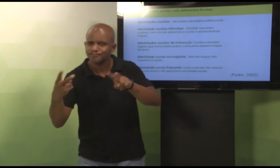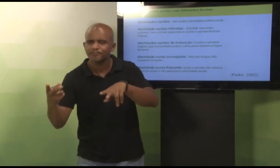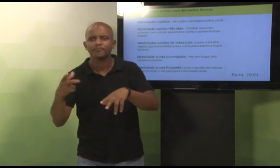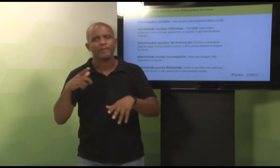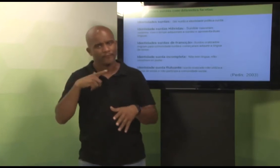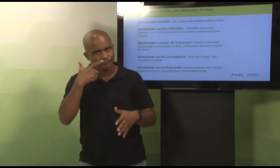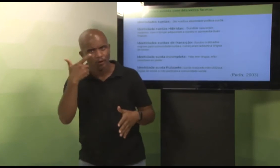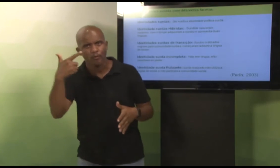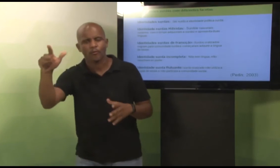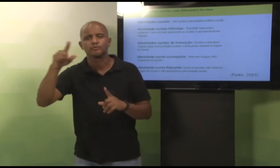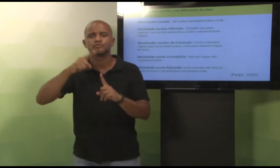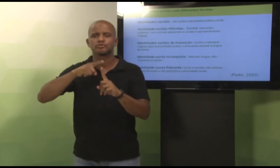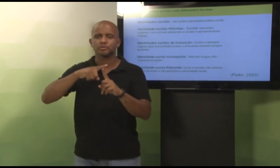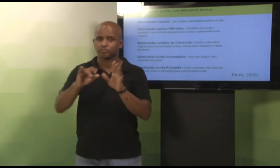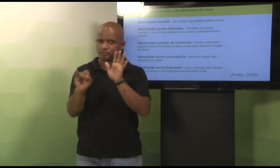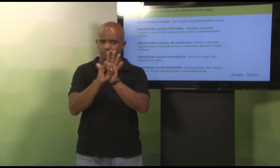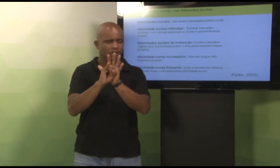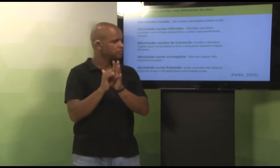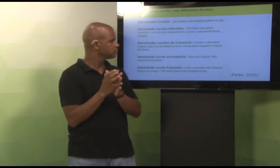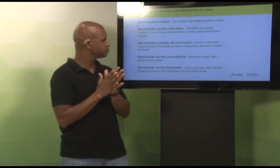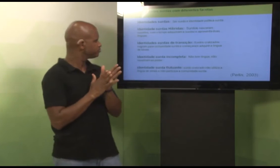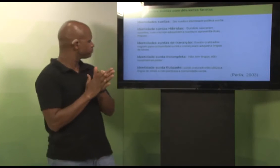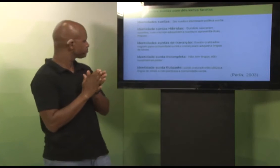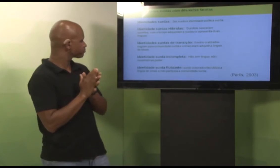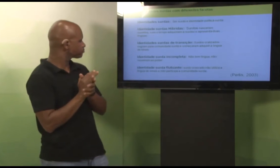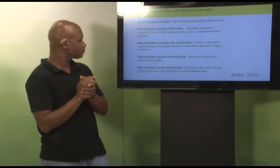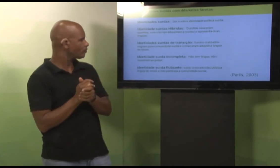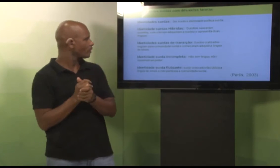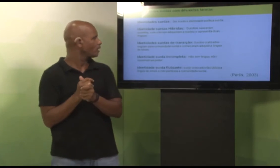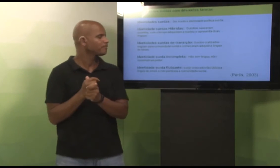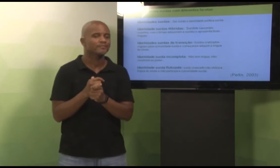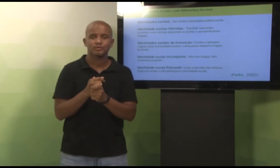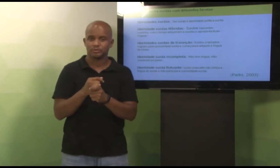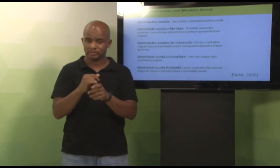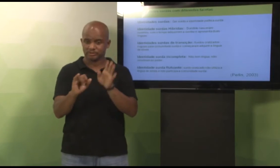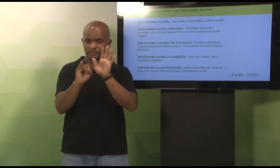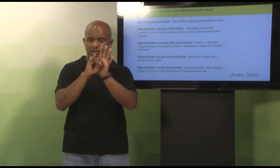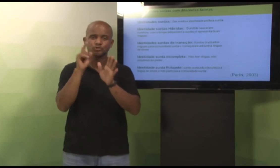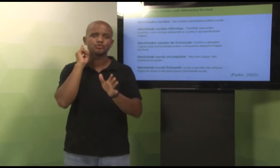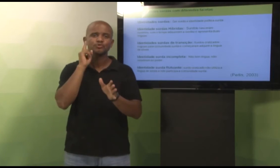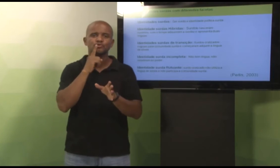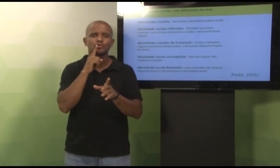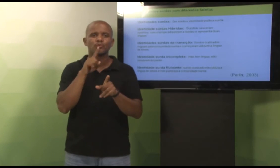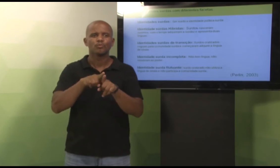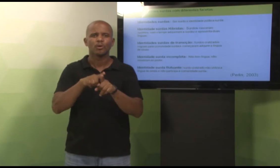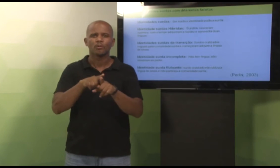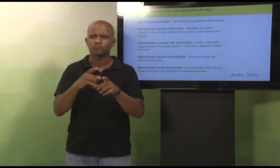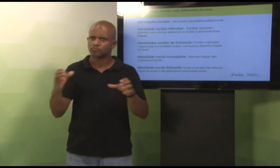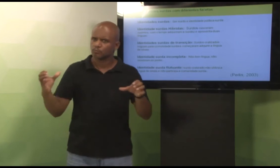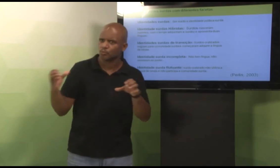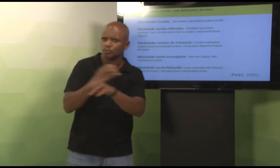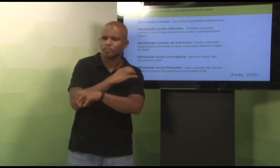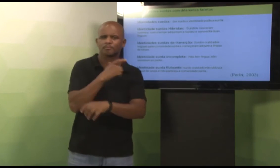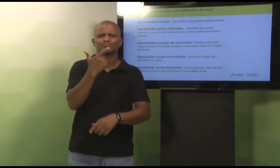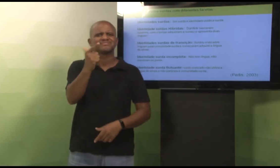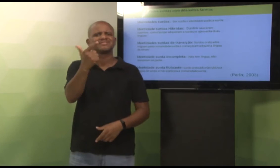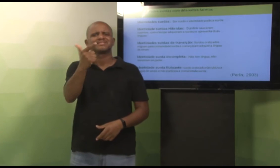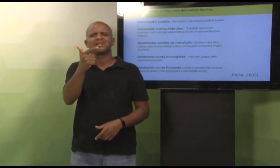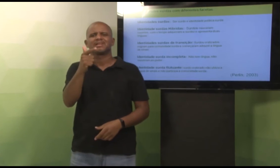está passando por um momento de transição. Esse é um tipo. Temos outro tipo de identidade que é